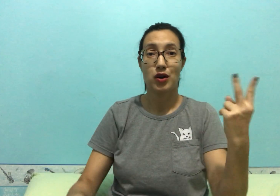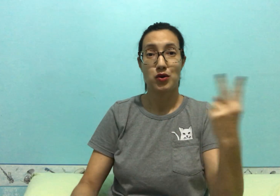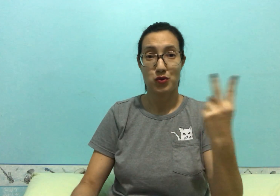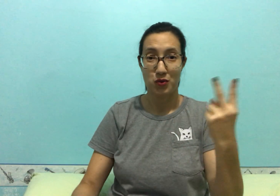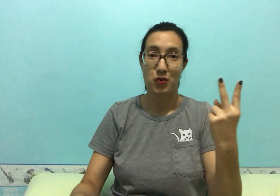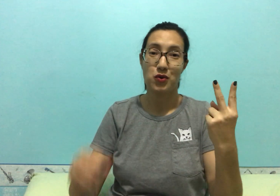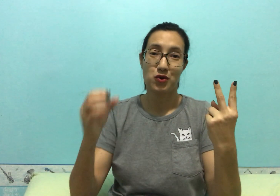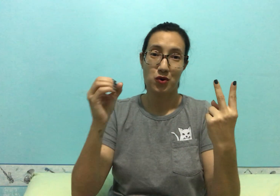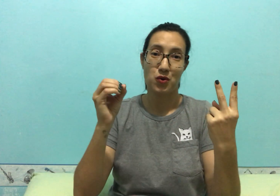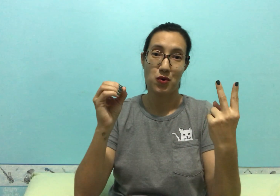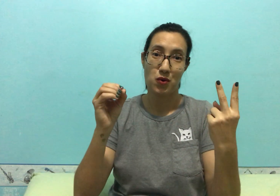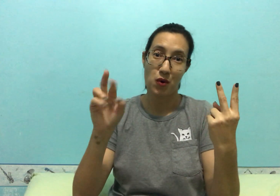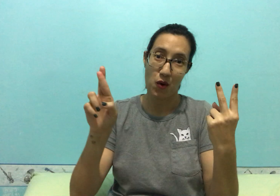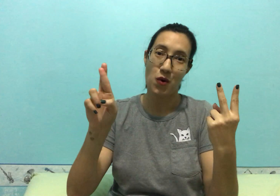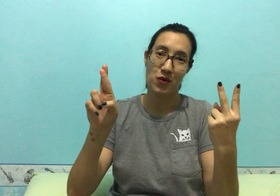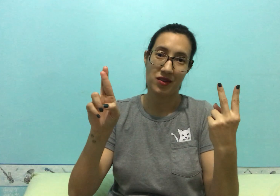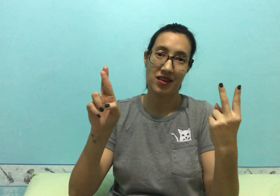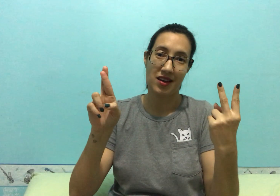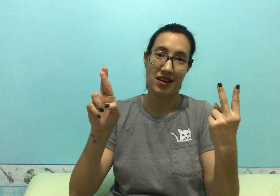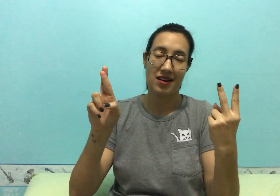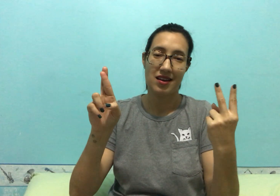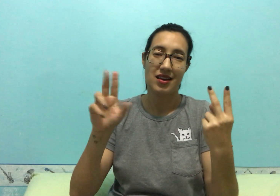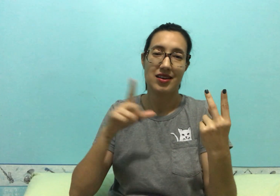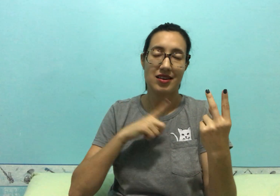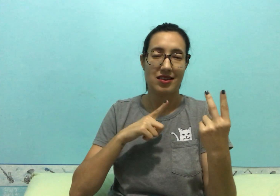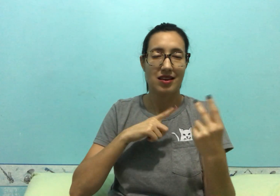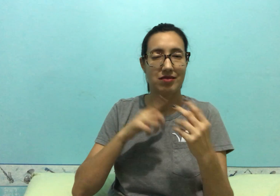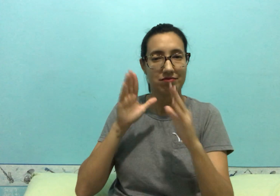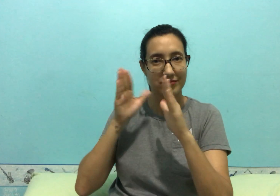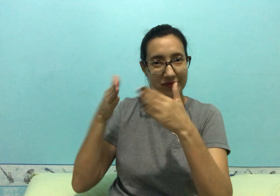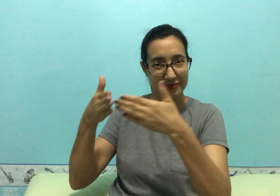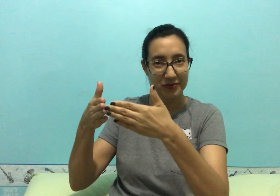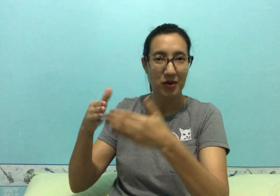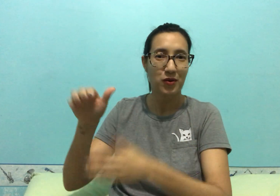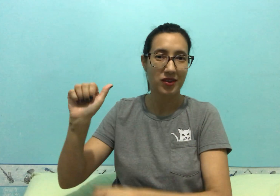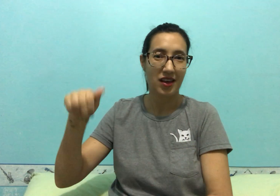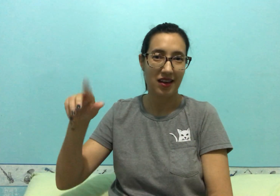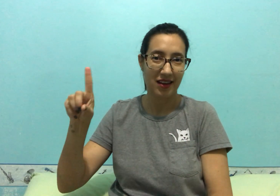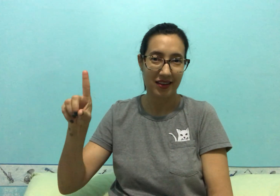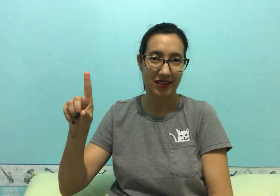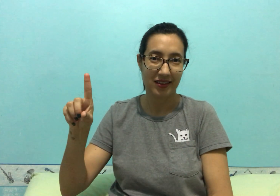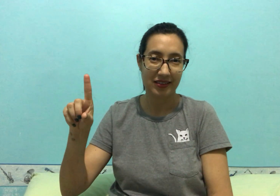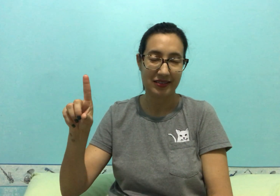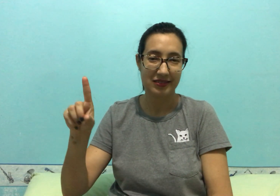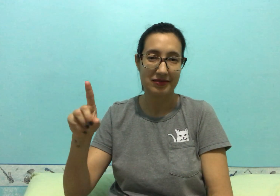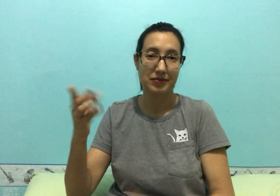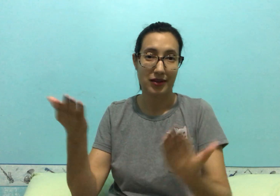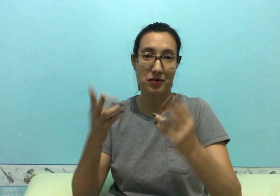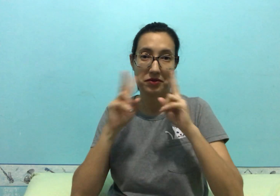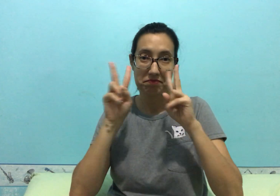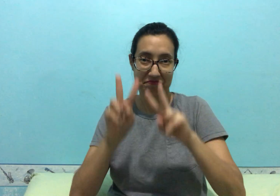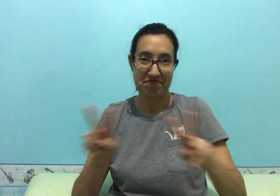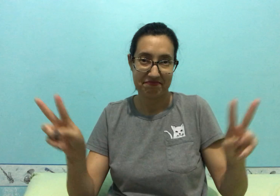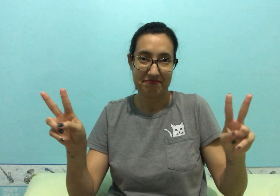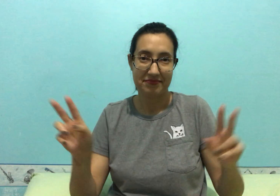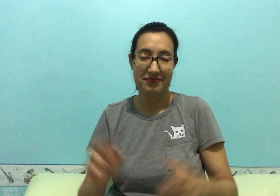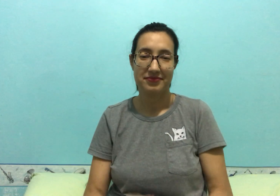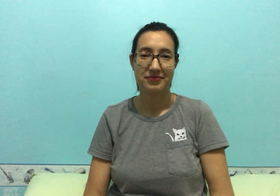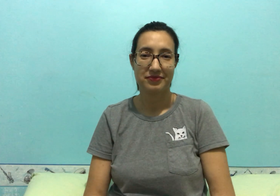com prioridade sobre a AND. Então, essa implementação aí agora nós podemos ver, não é? Que essas duas